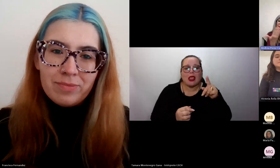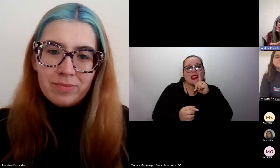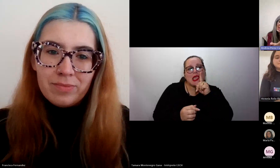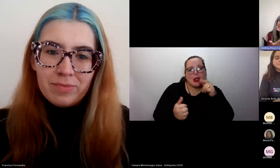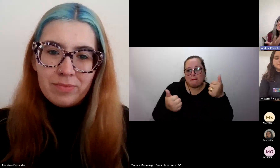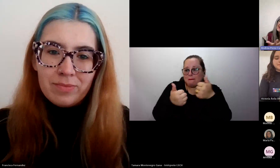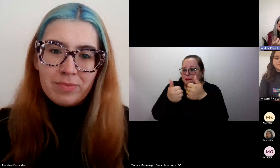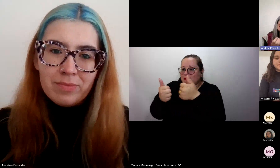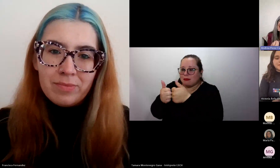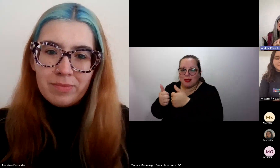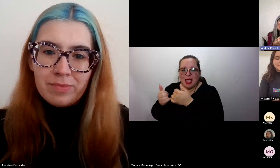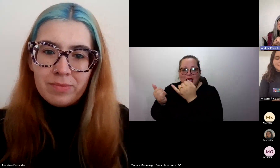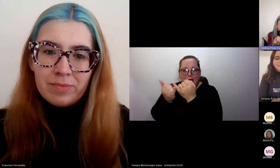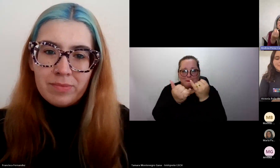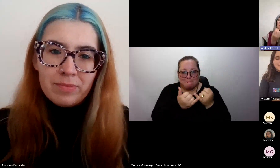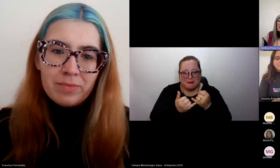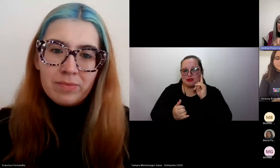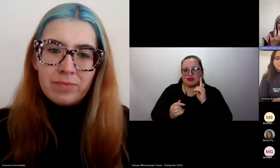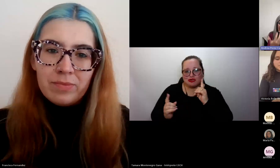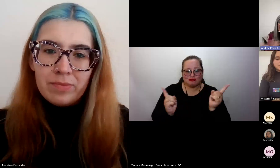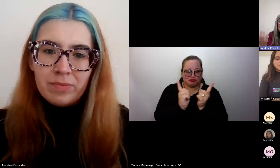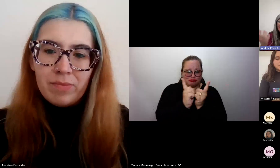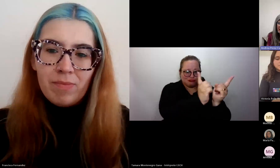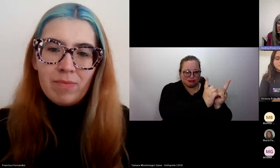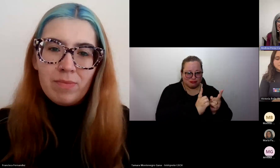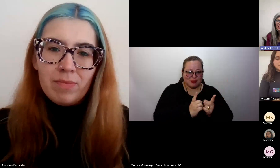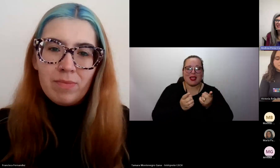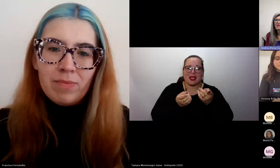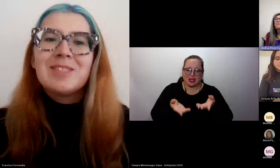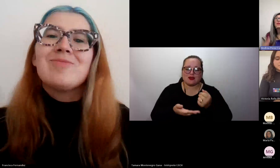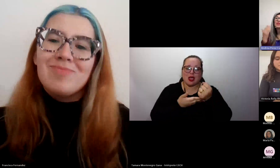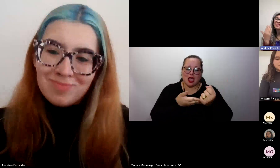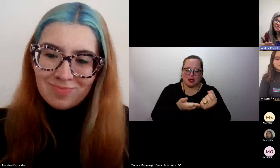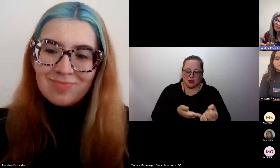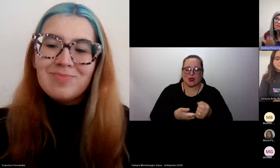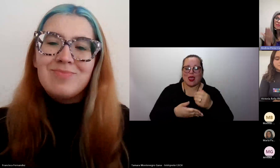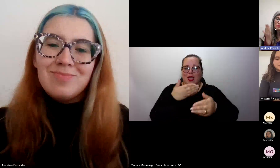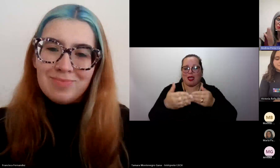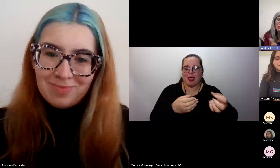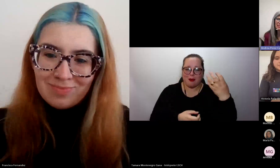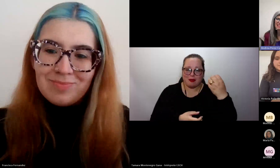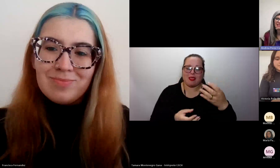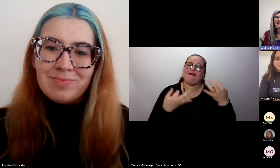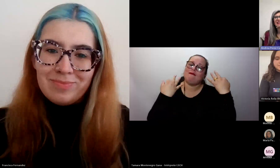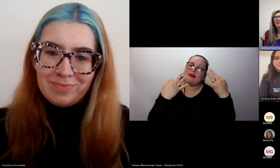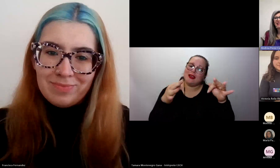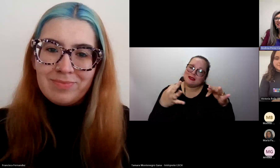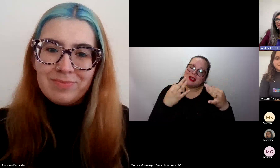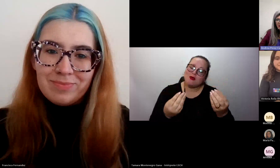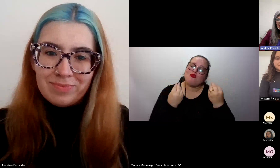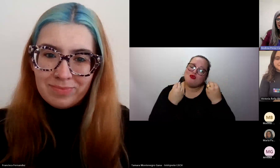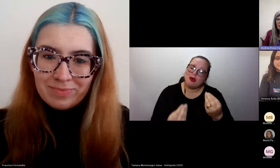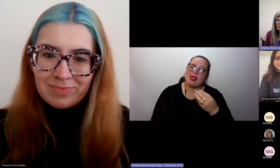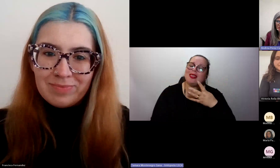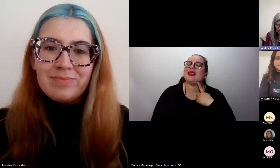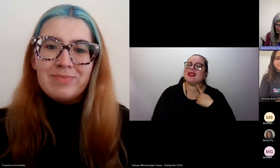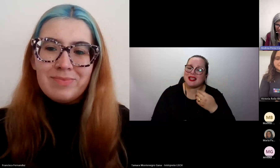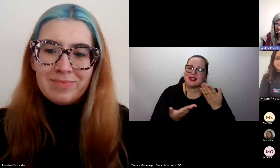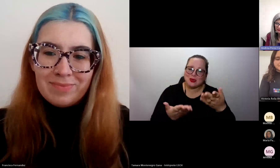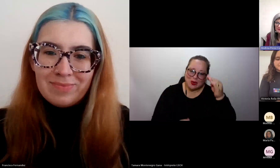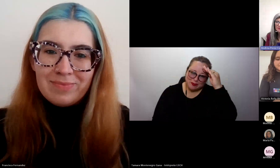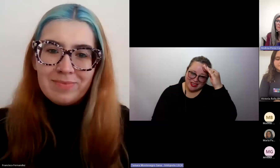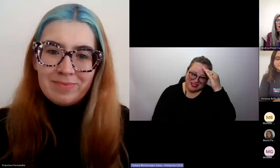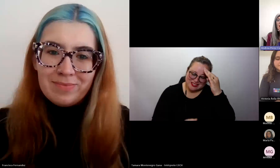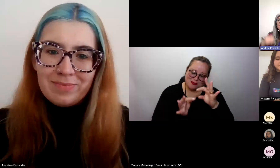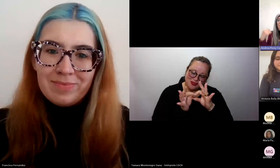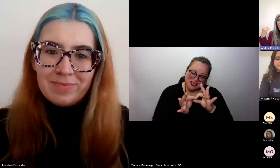que se desarrollen y estén en buen pie para seguir aprendiendo. Así que te felicito, muy, muy interesante la experiencia que nos